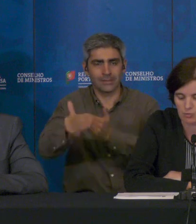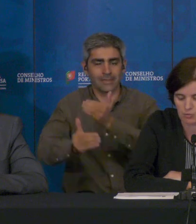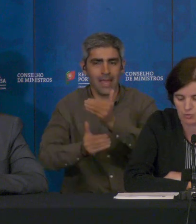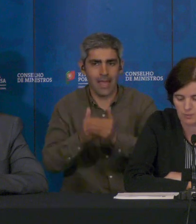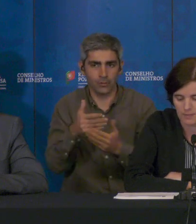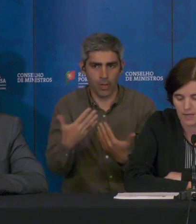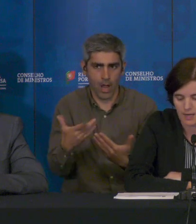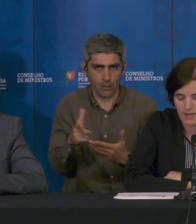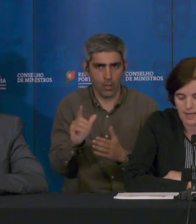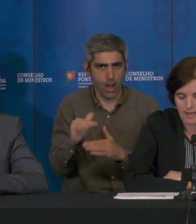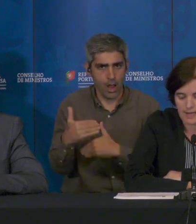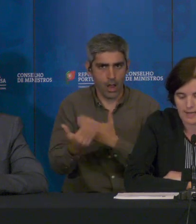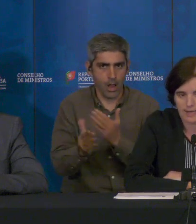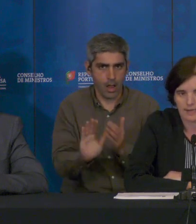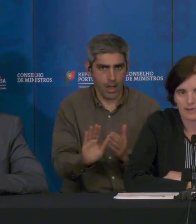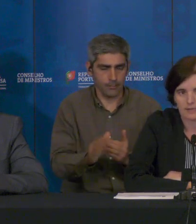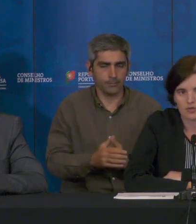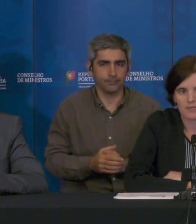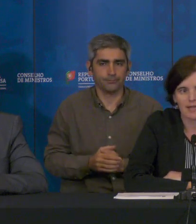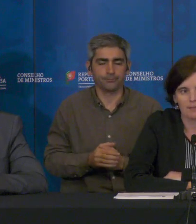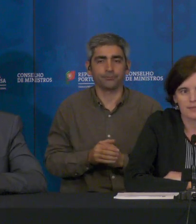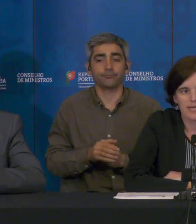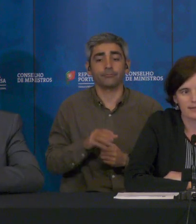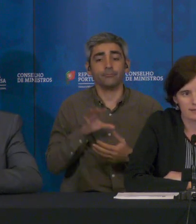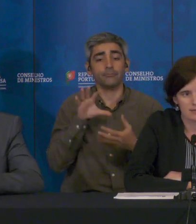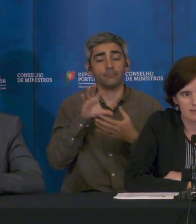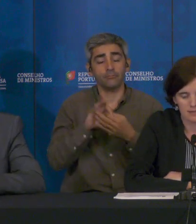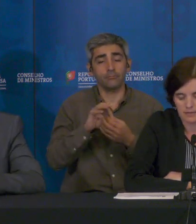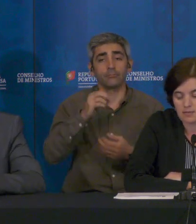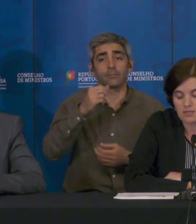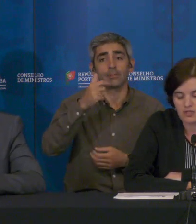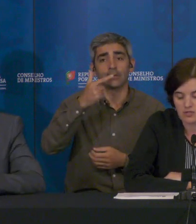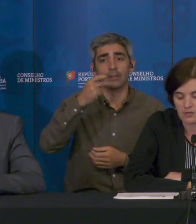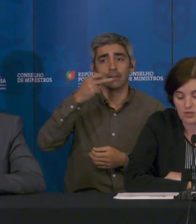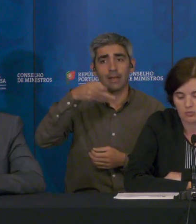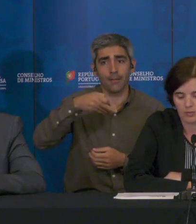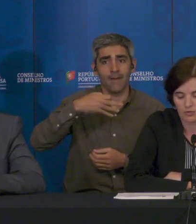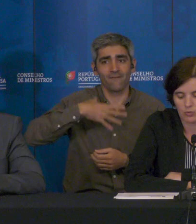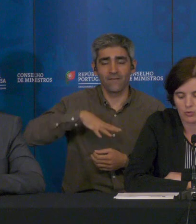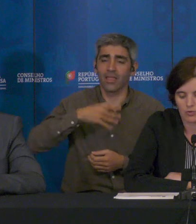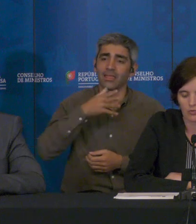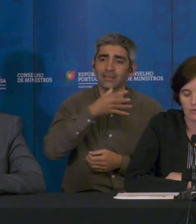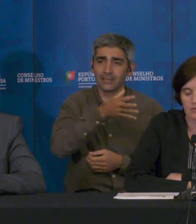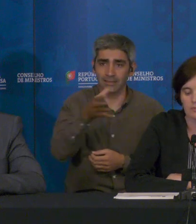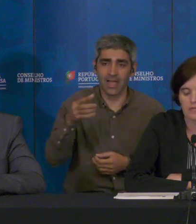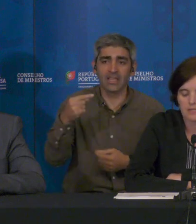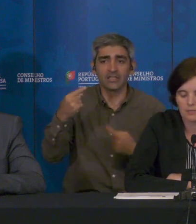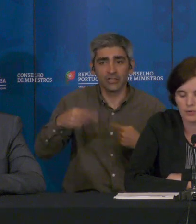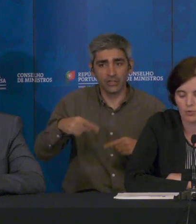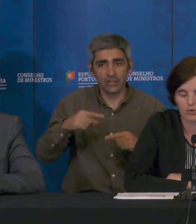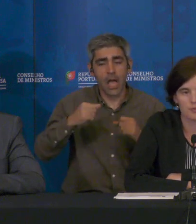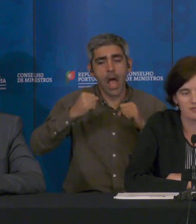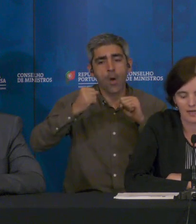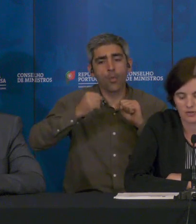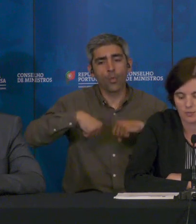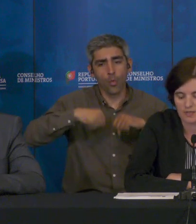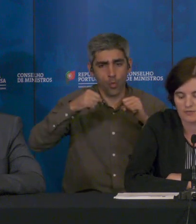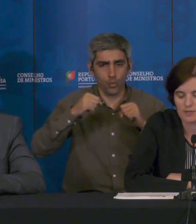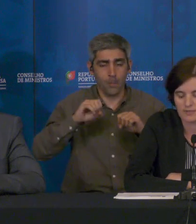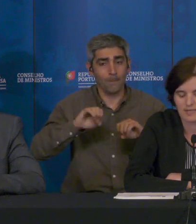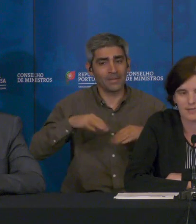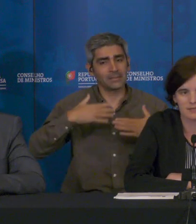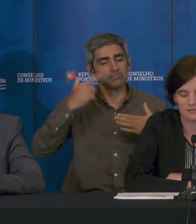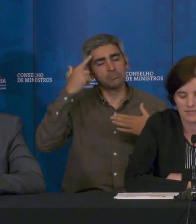em curso. Sobre a TAP, queria ainda dizer que existe neste momento um acordo de princípio com os privados